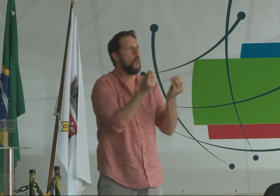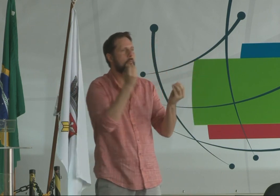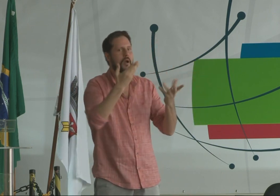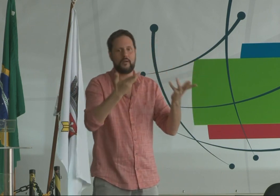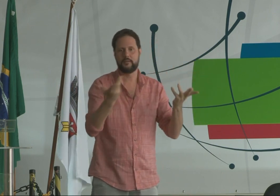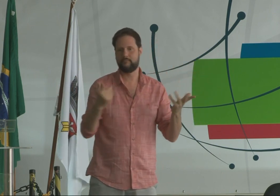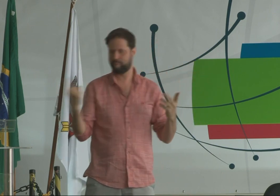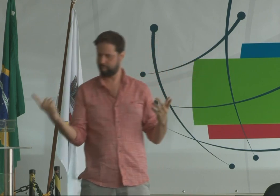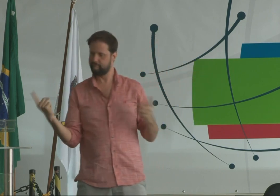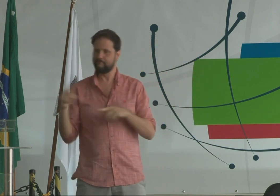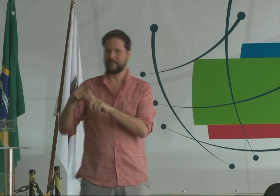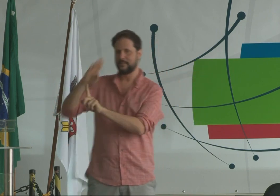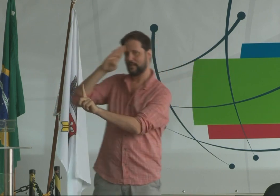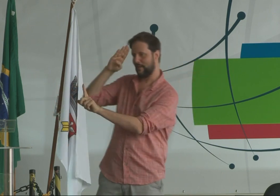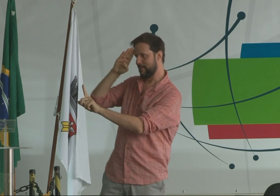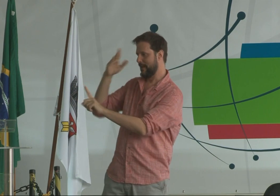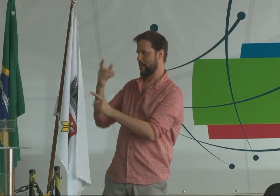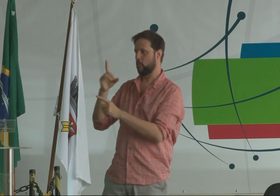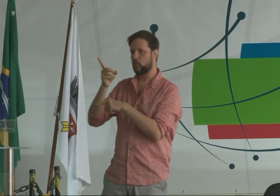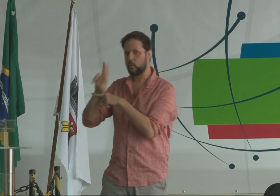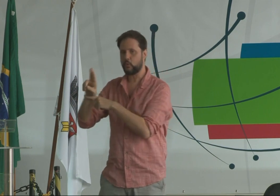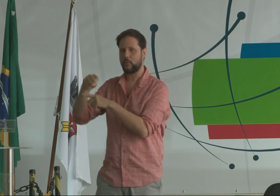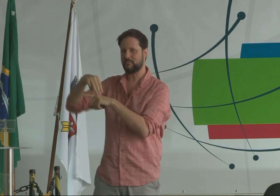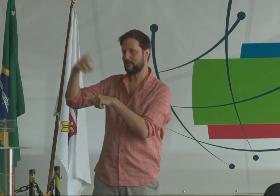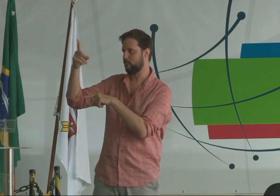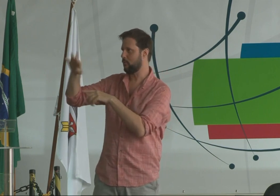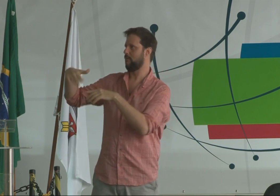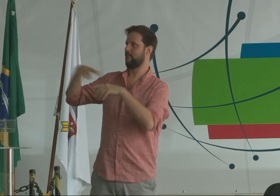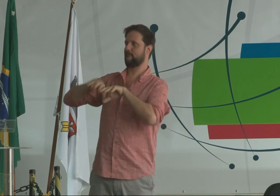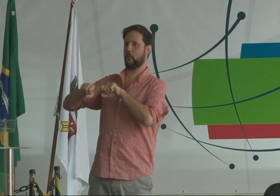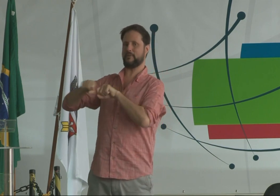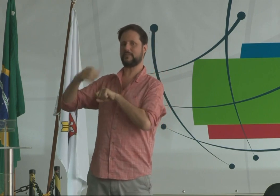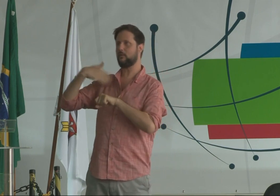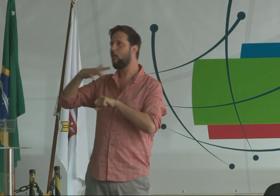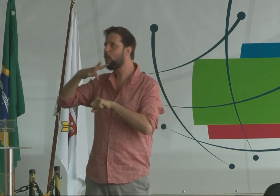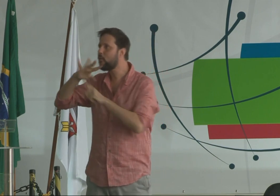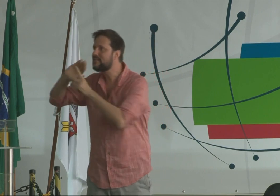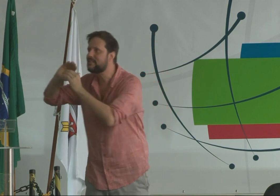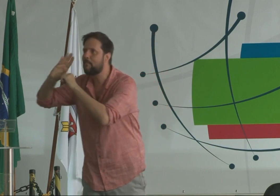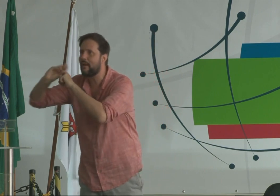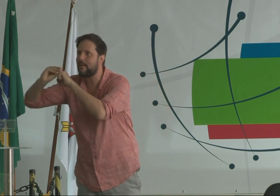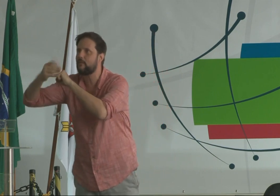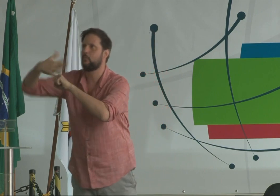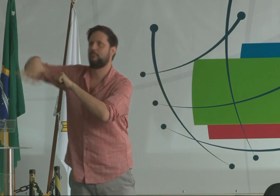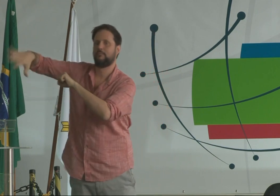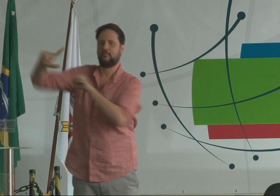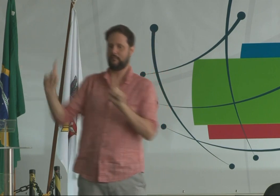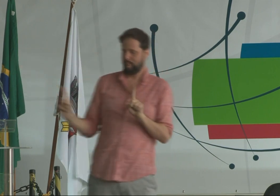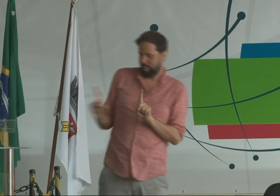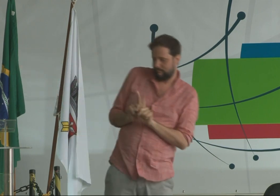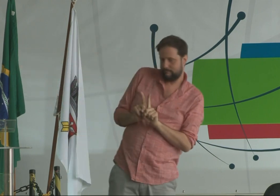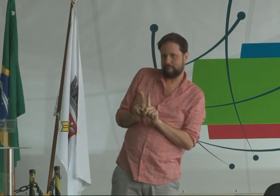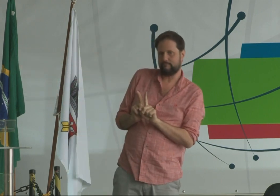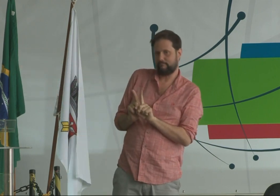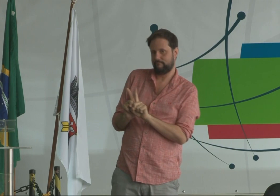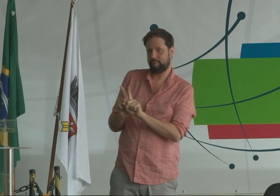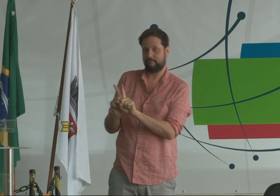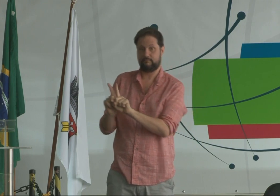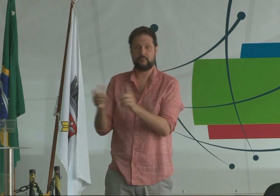movimentos, uma busca de estudo pela acessibilidade, pelas barreiras comunicativas e tudo mais. Então, por exemplo, é como uma relação que estabeleceu com